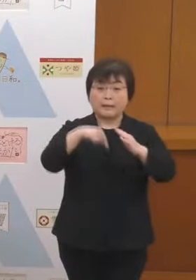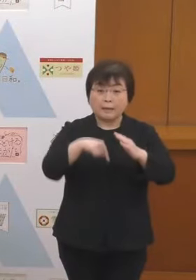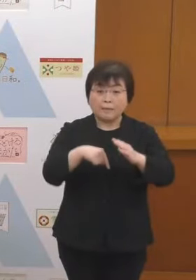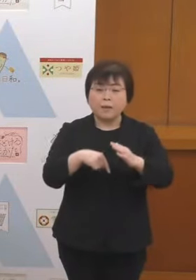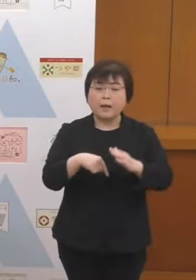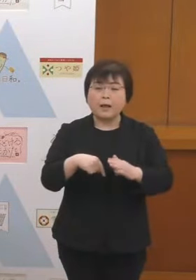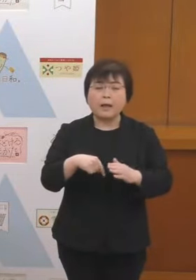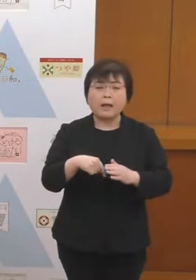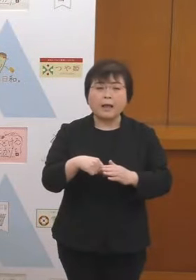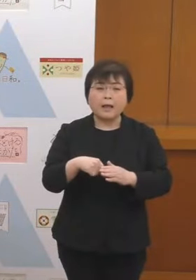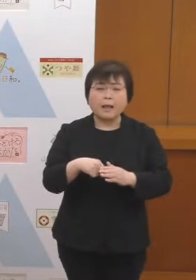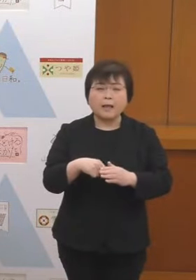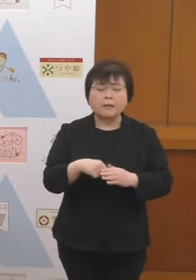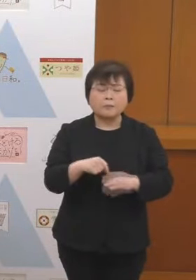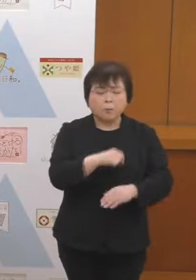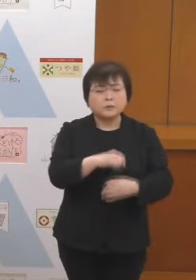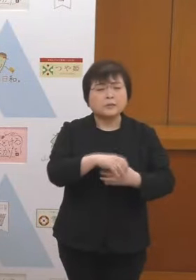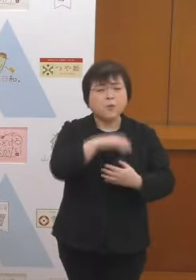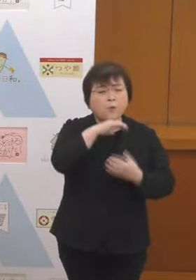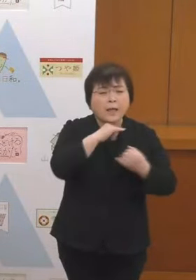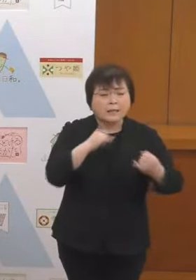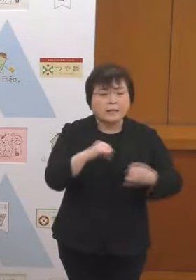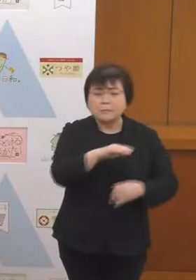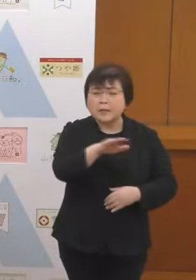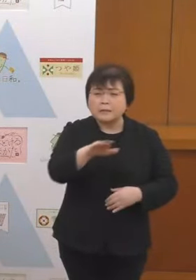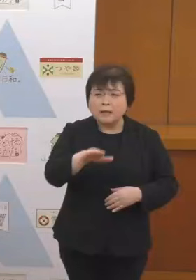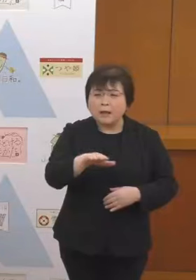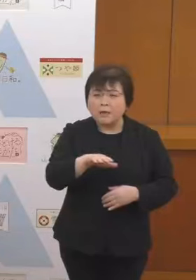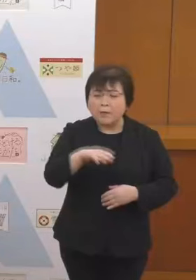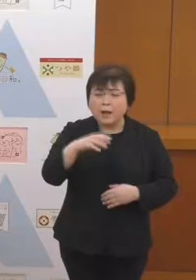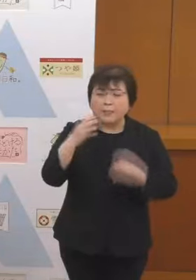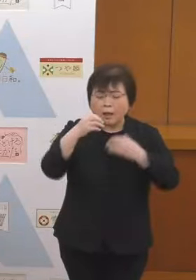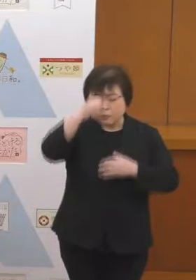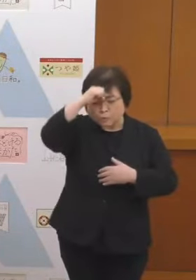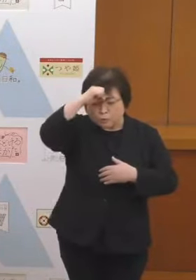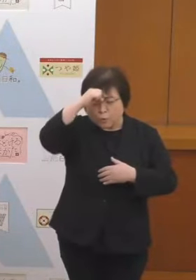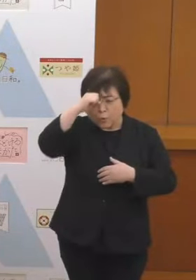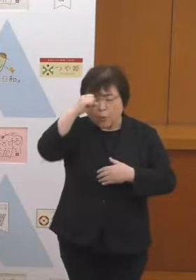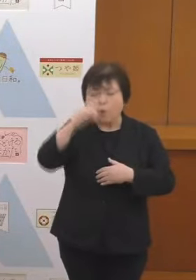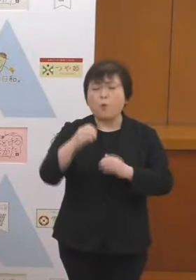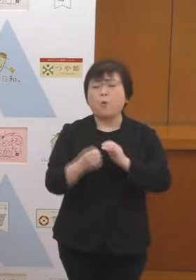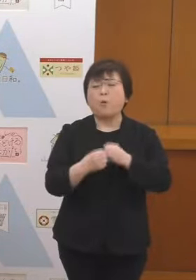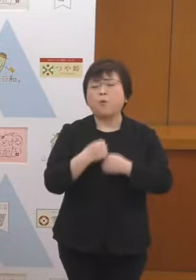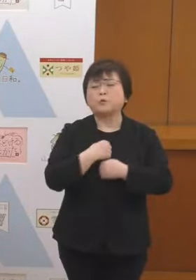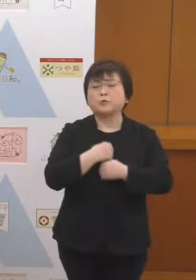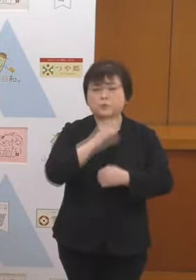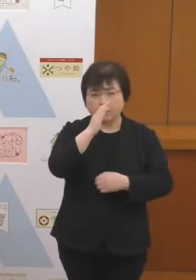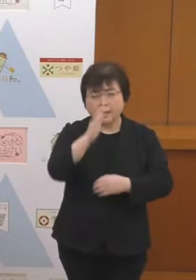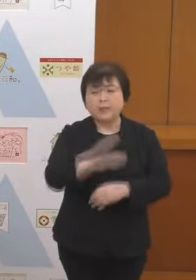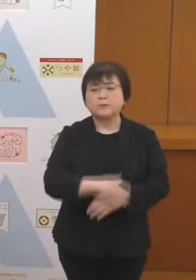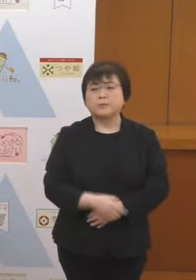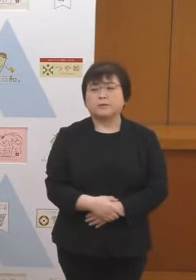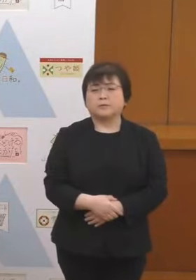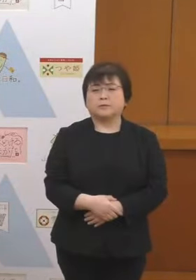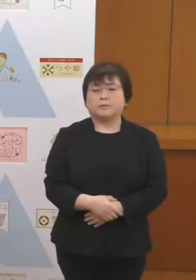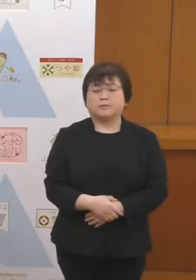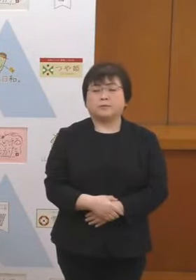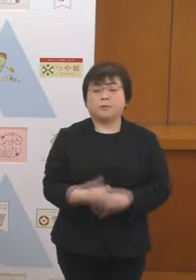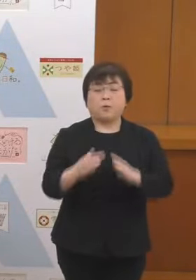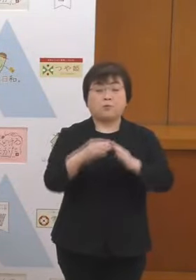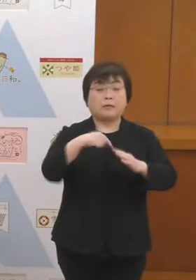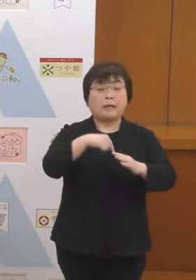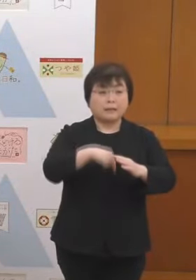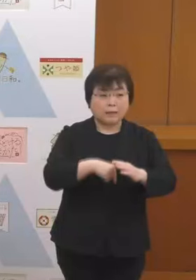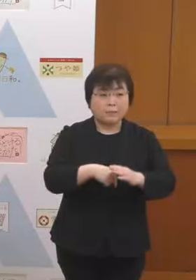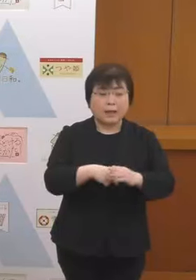県民の皆様特に高齢者の方はくれぐれも熱中症にならないようにご注意をお願いしたいと思いますえ